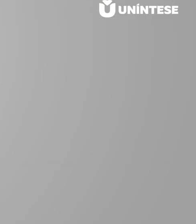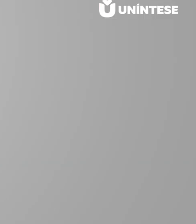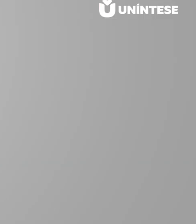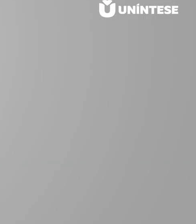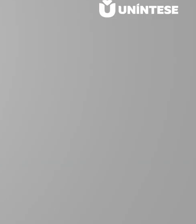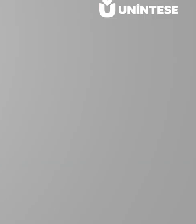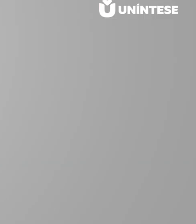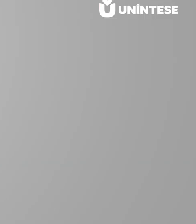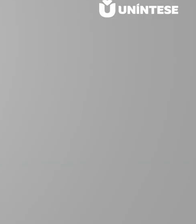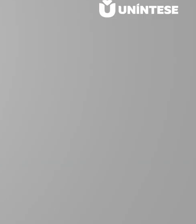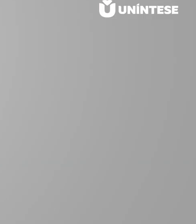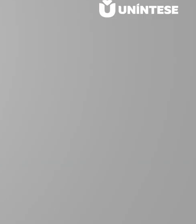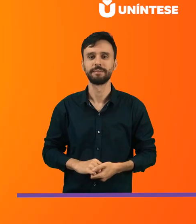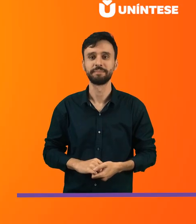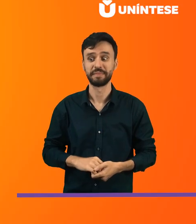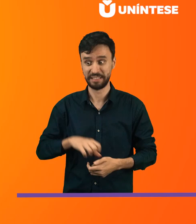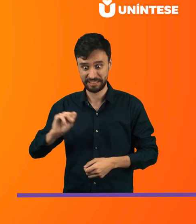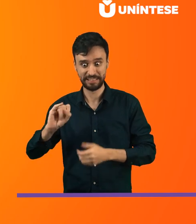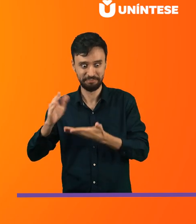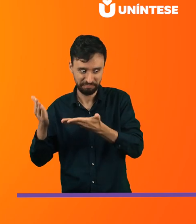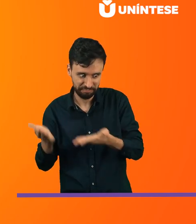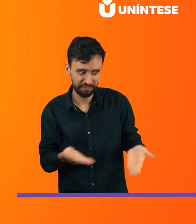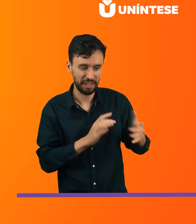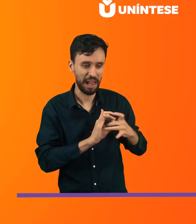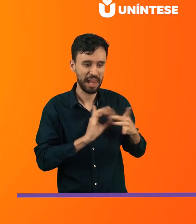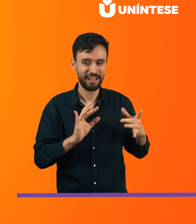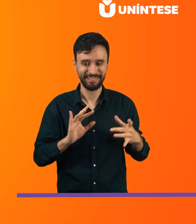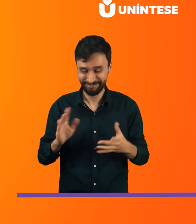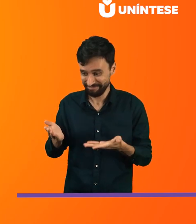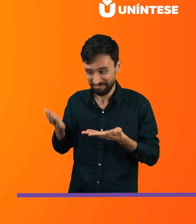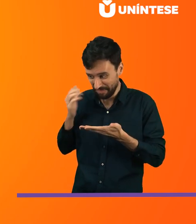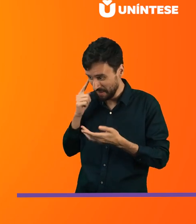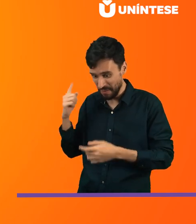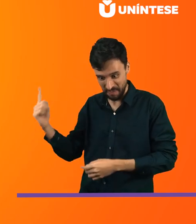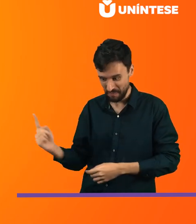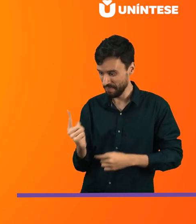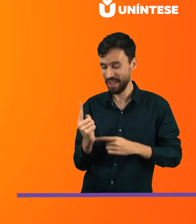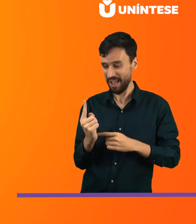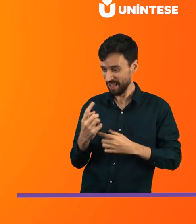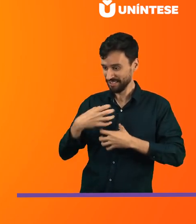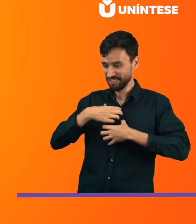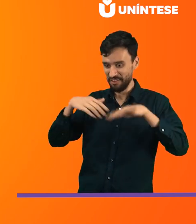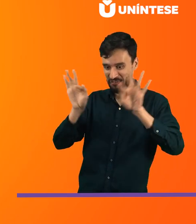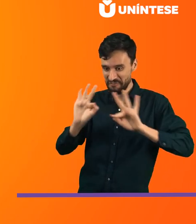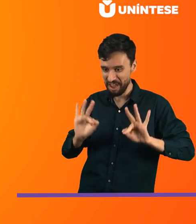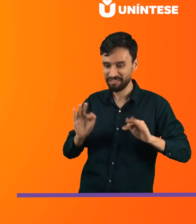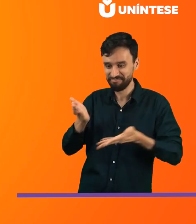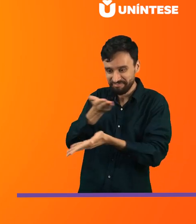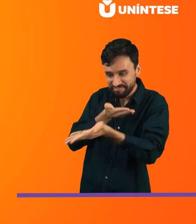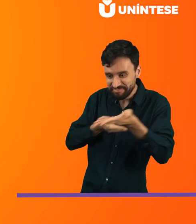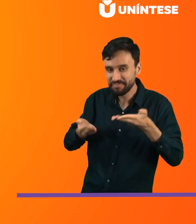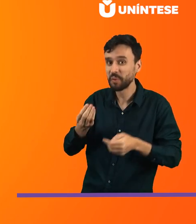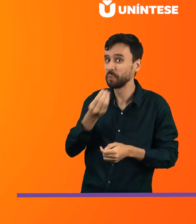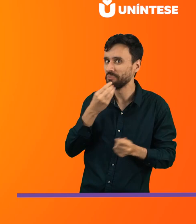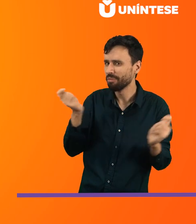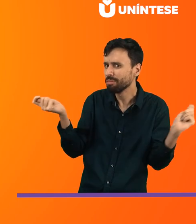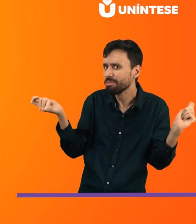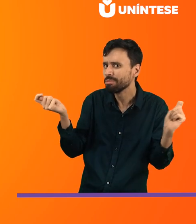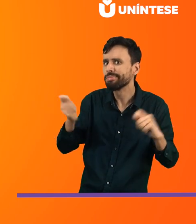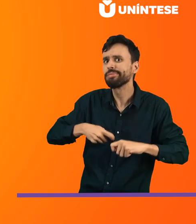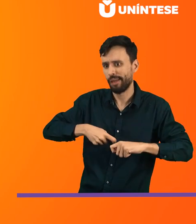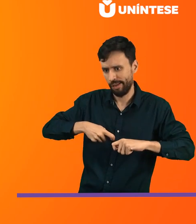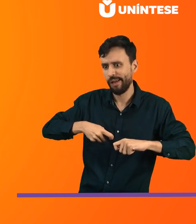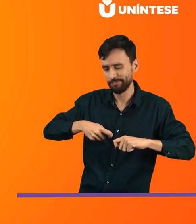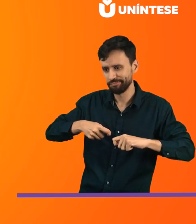indo, porque ele também não tem obrigação de ir, mais ele indo, você vai ficar feliz, ele vai ficar feliz, e vai ser mais uma oportunidade para